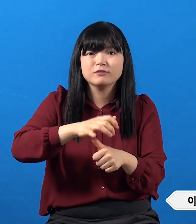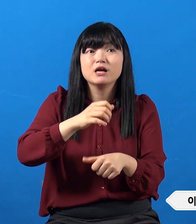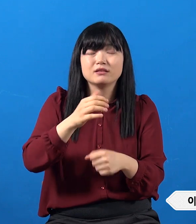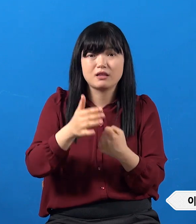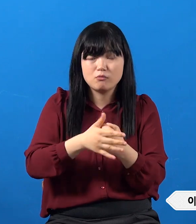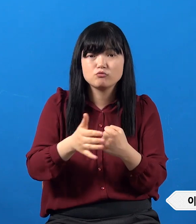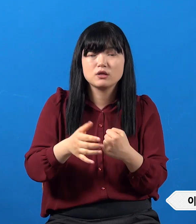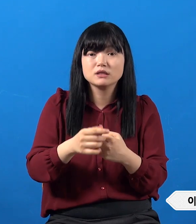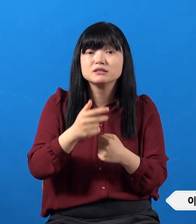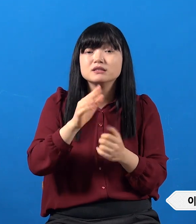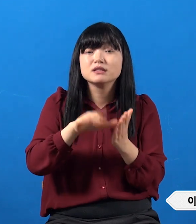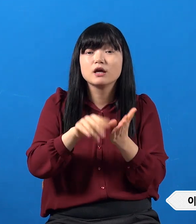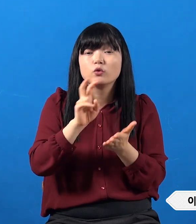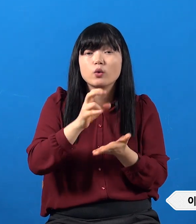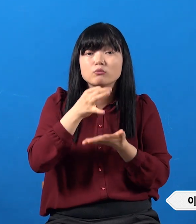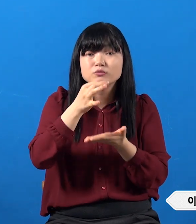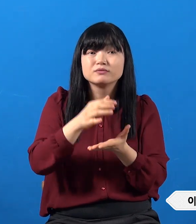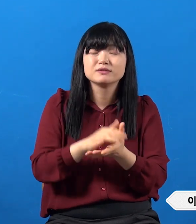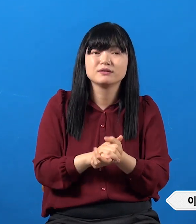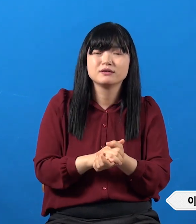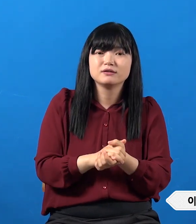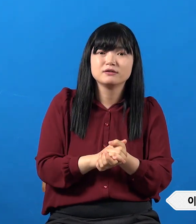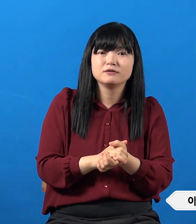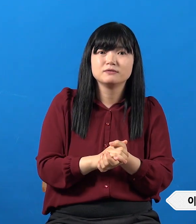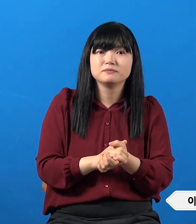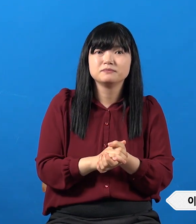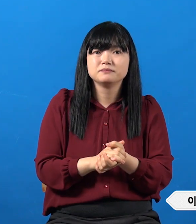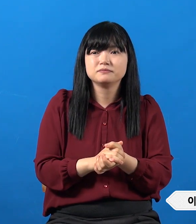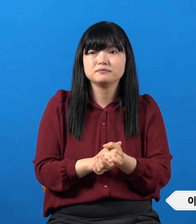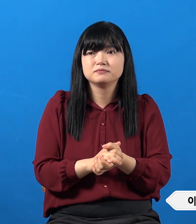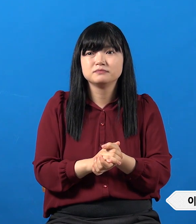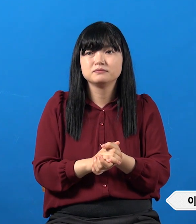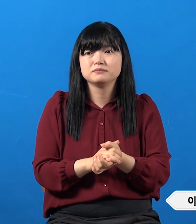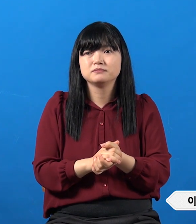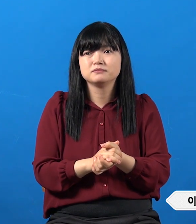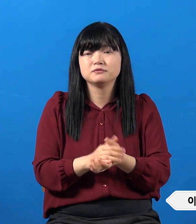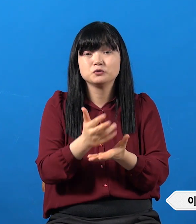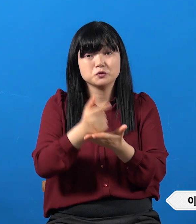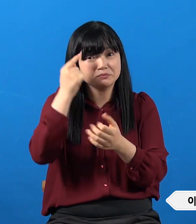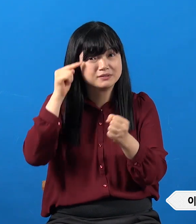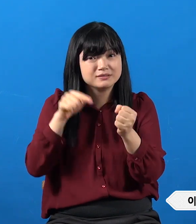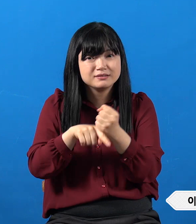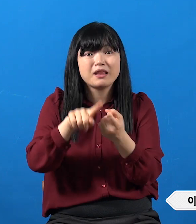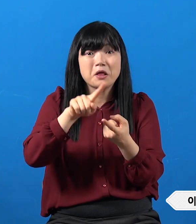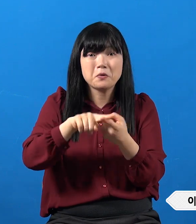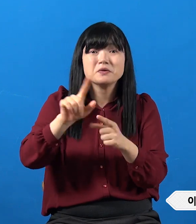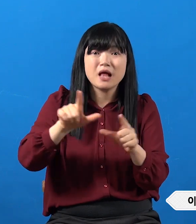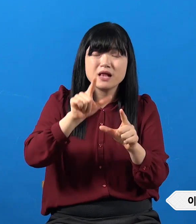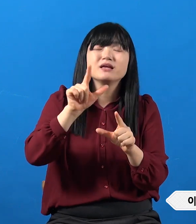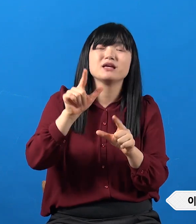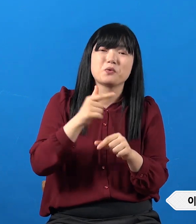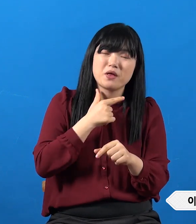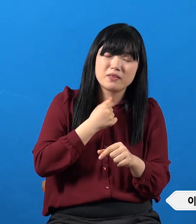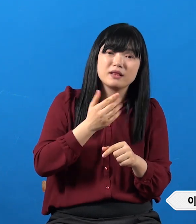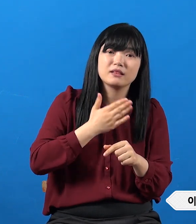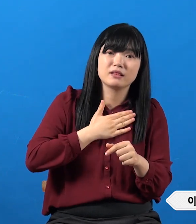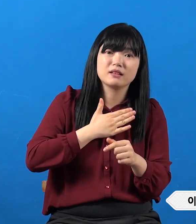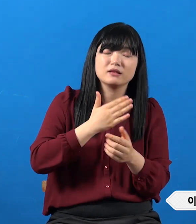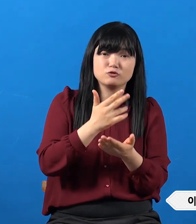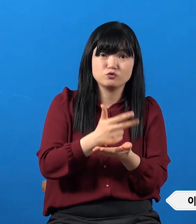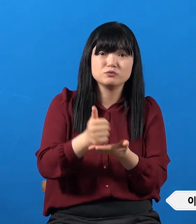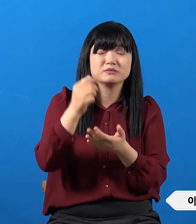불렀던 노래가 바로 이런 노래예요. I have decided to follow Jesus. I